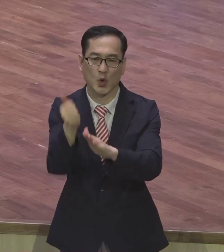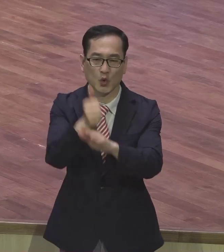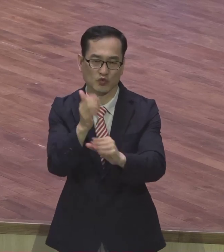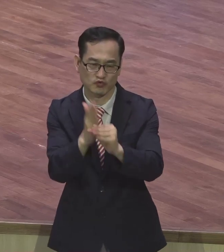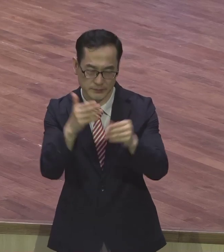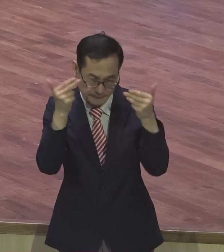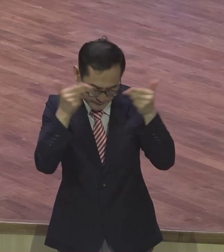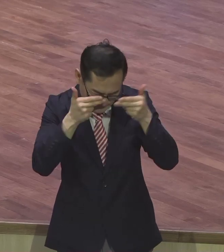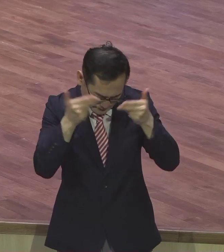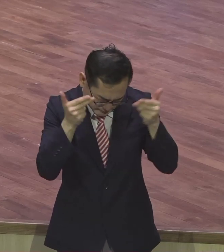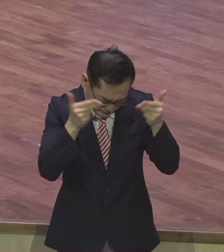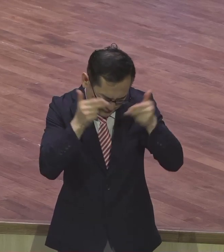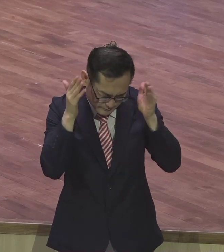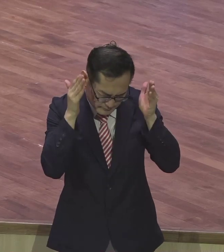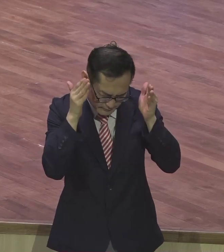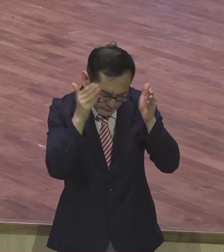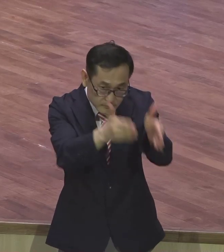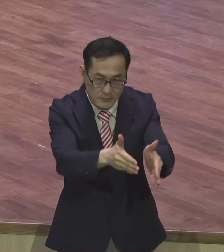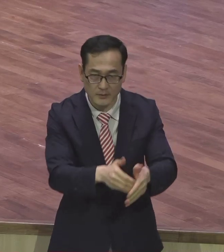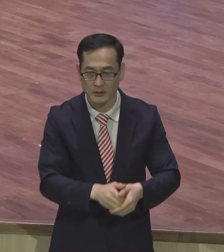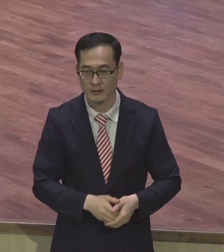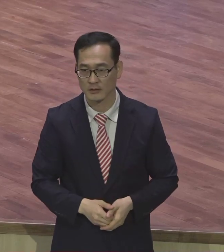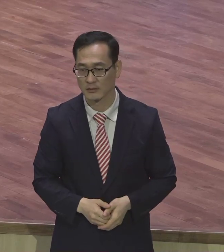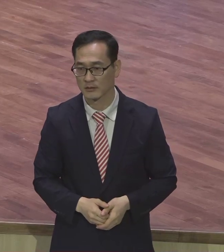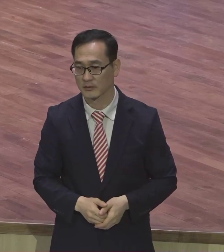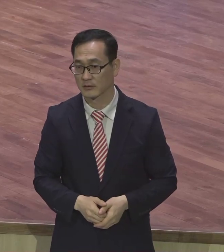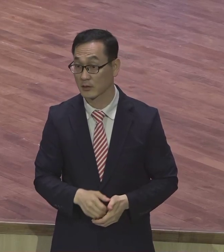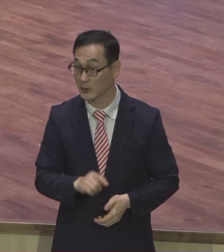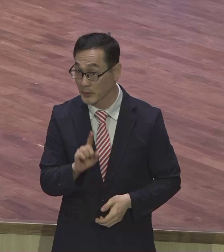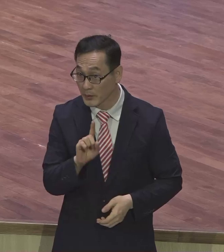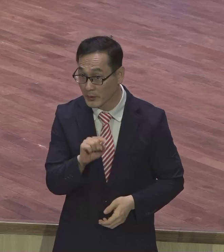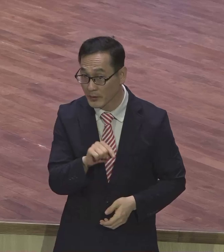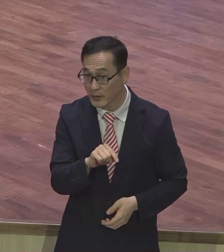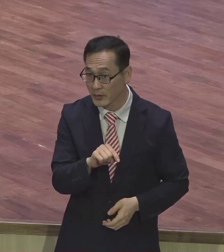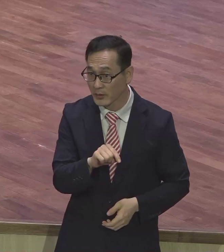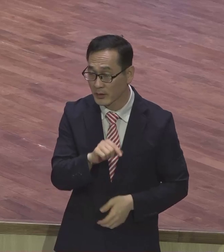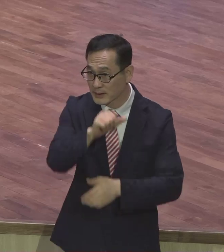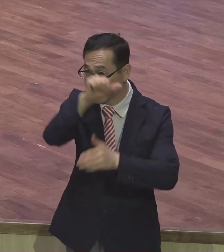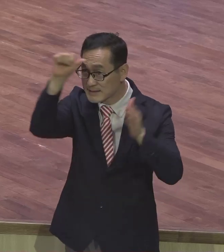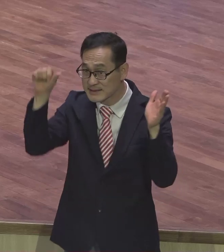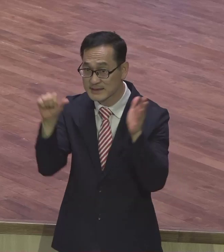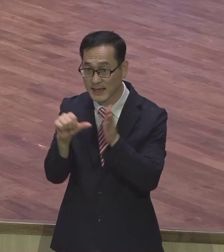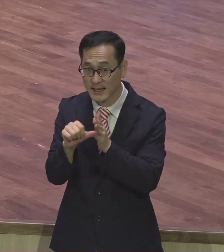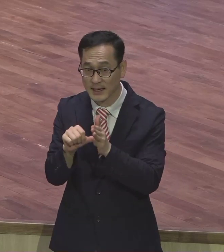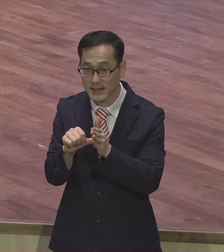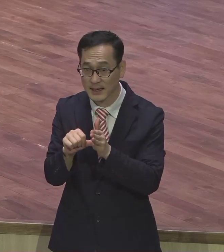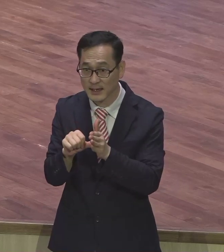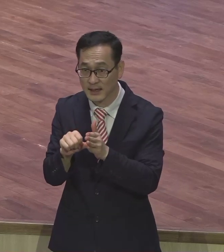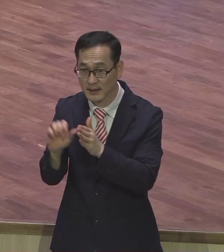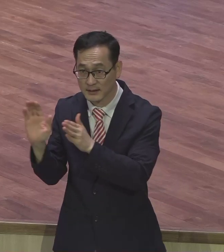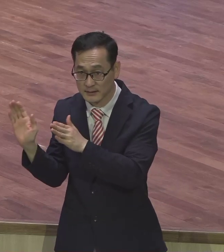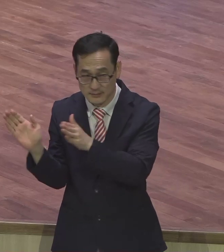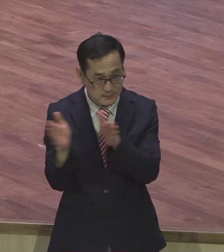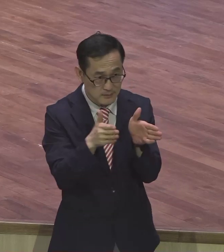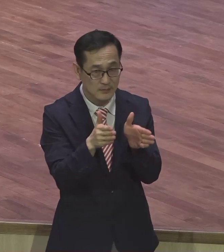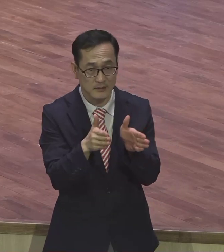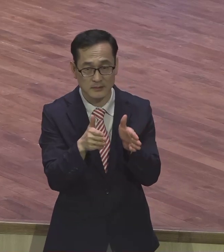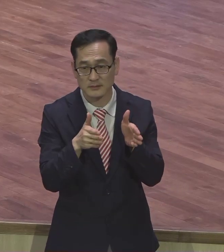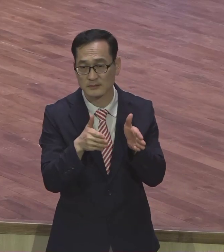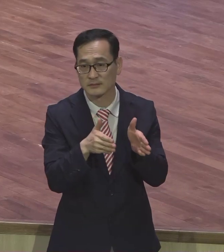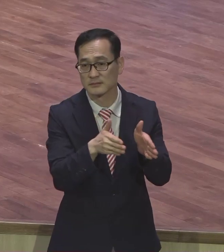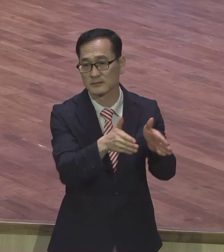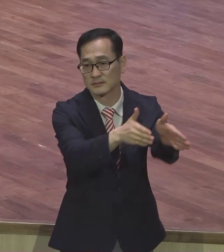속에서 빠져있기 때문에 결과적으로 어떻게 되느냐 모든 인생은 다 바벨탑 인생이다. 다